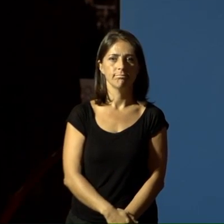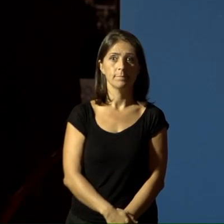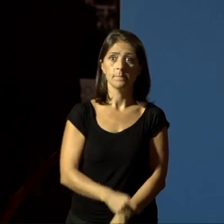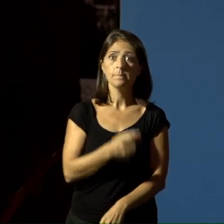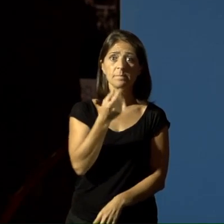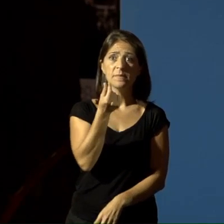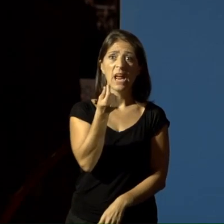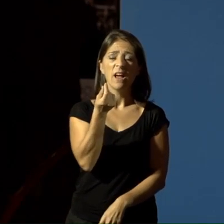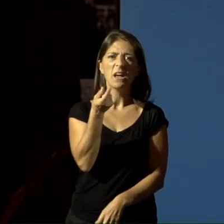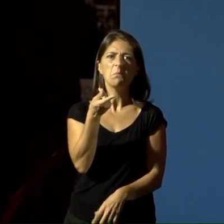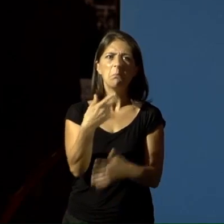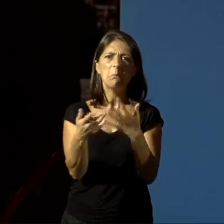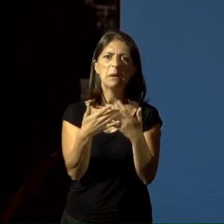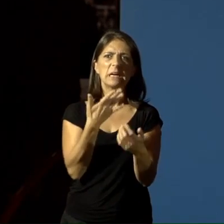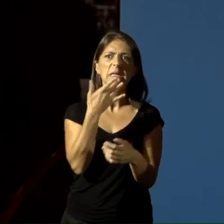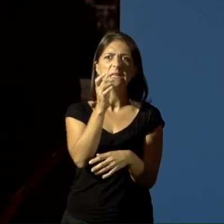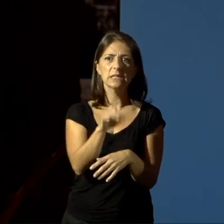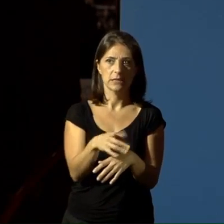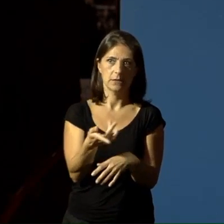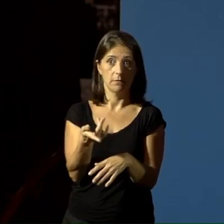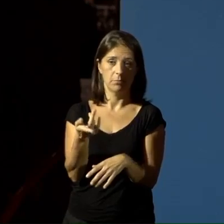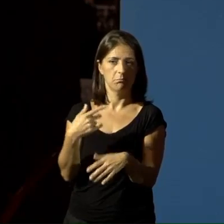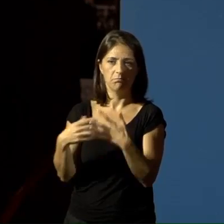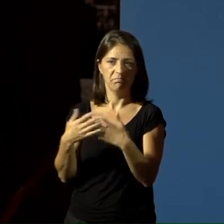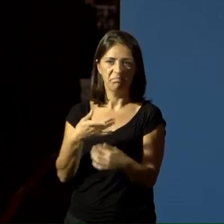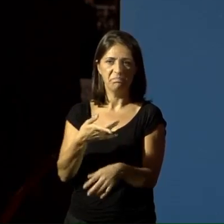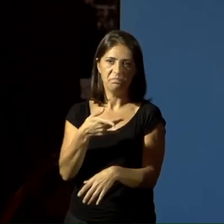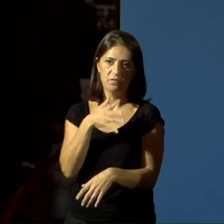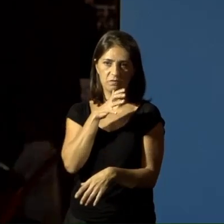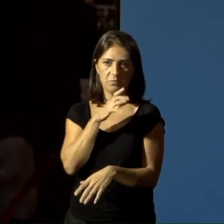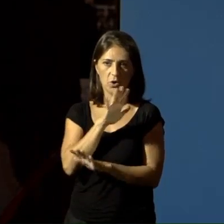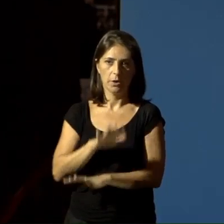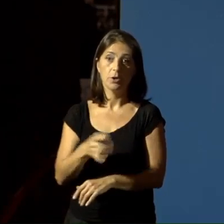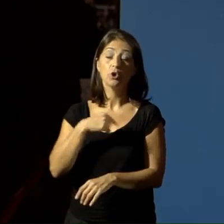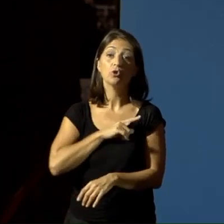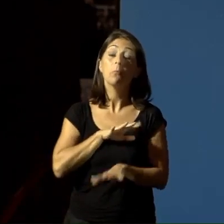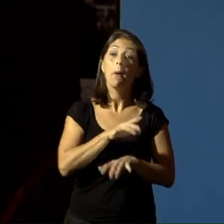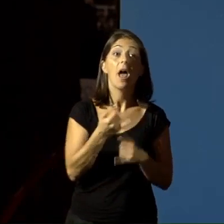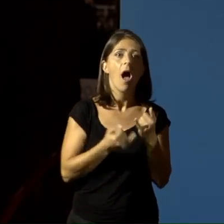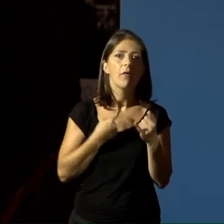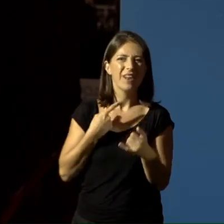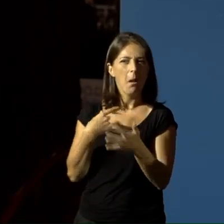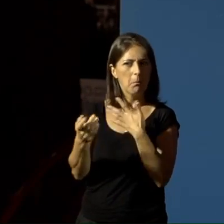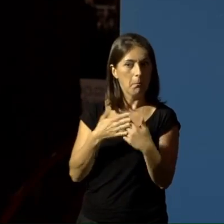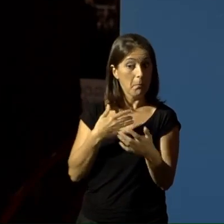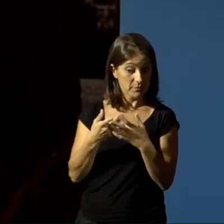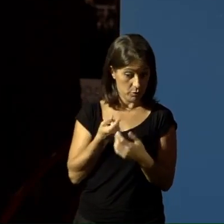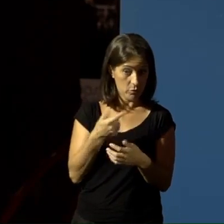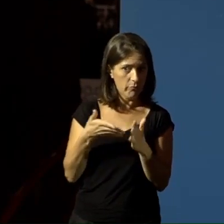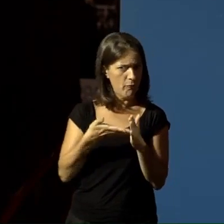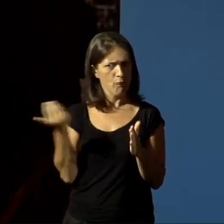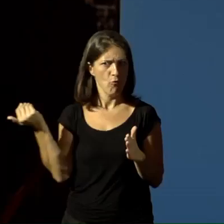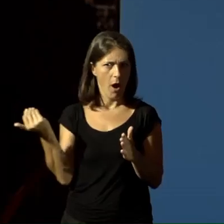Cartos manexados por moi malas mans. Nos en Marea queremos quitar esas malas mans dos cartos de